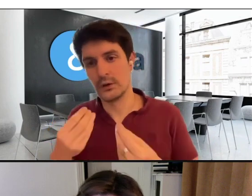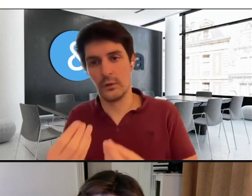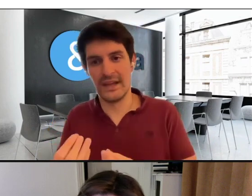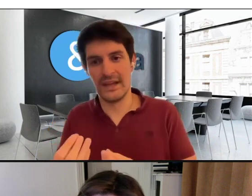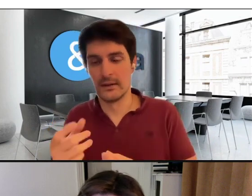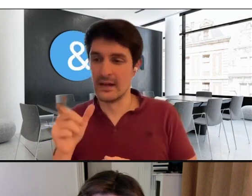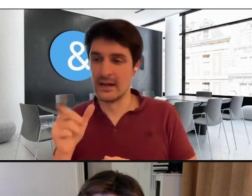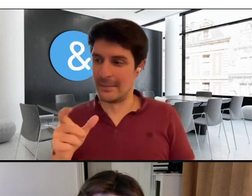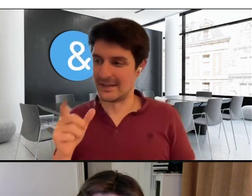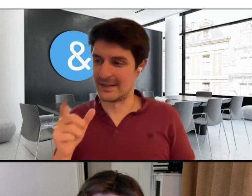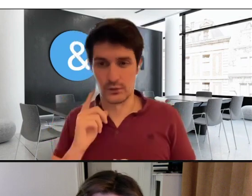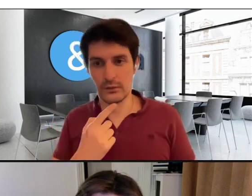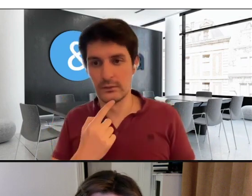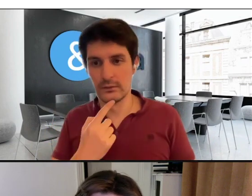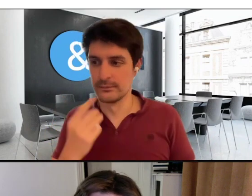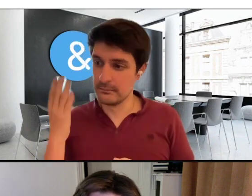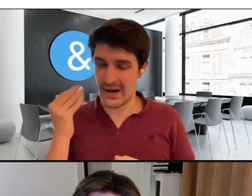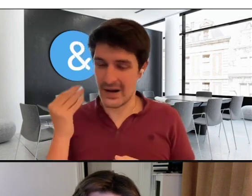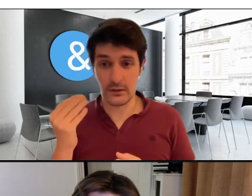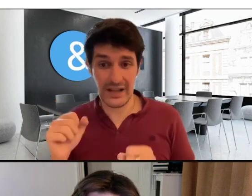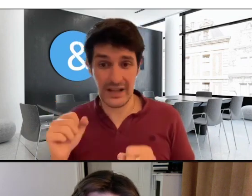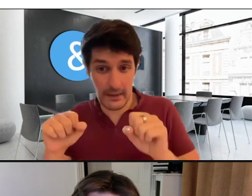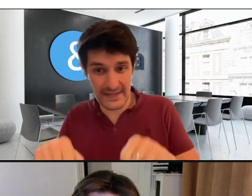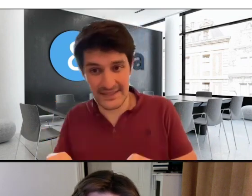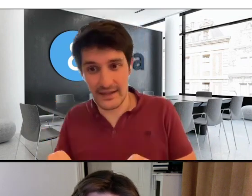donner aux personnes sourdes, maintenant, la